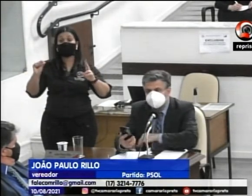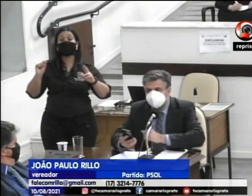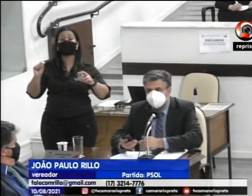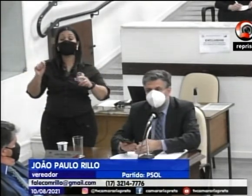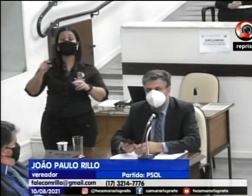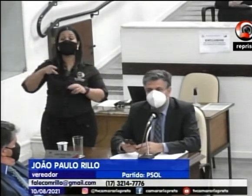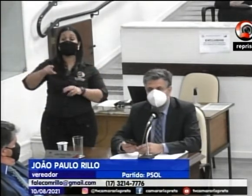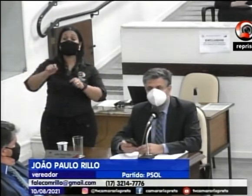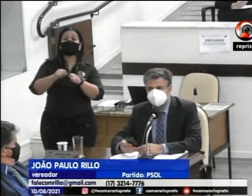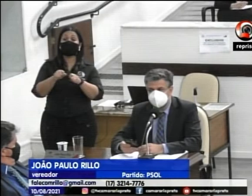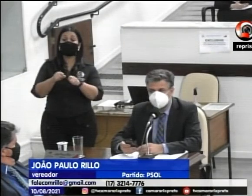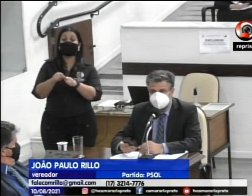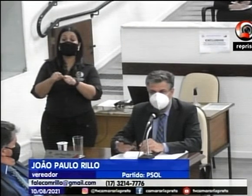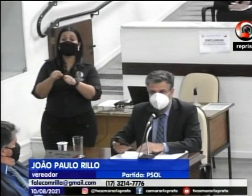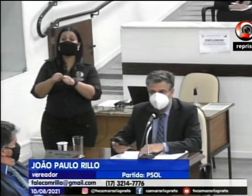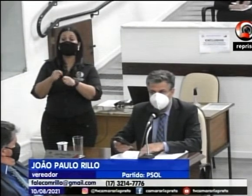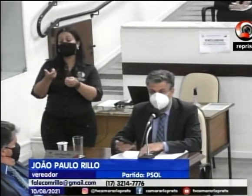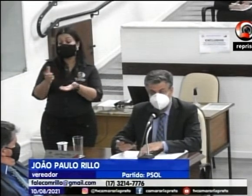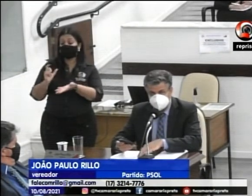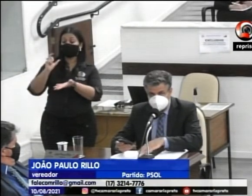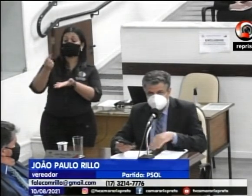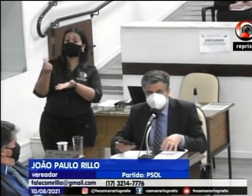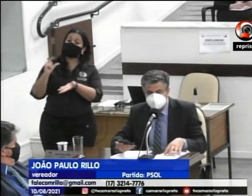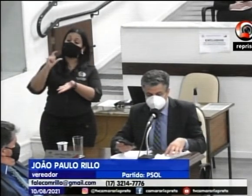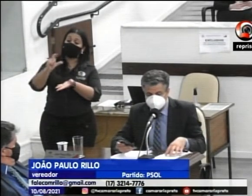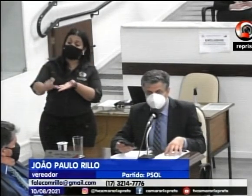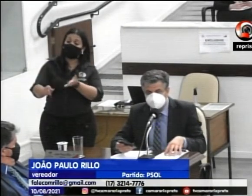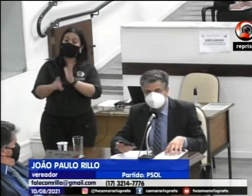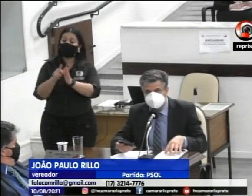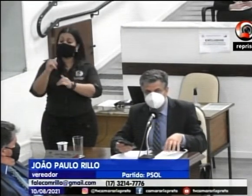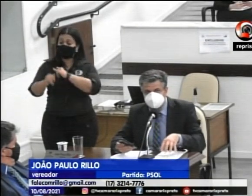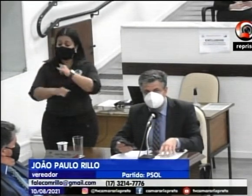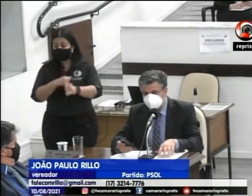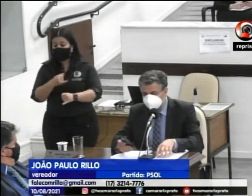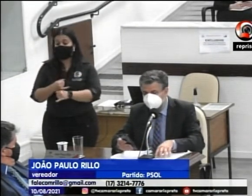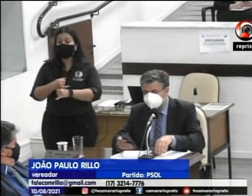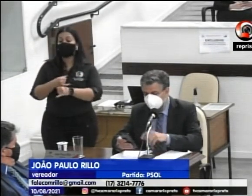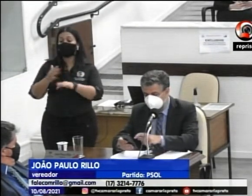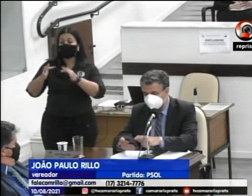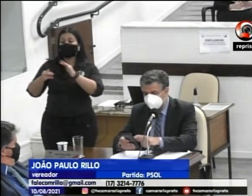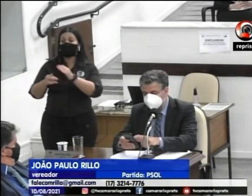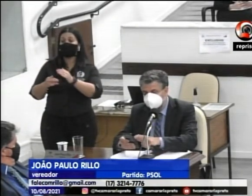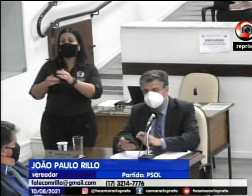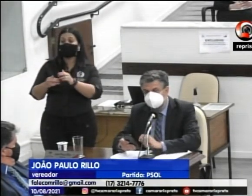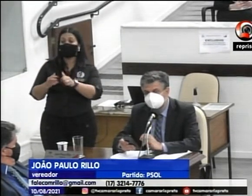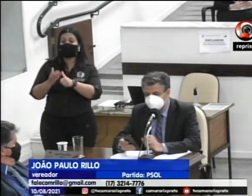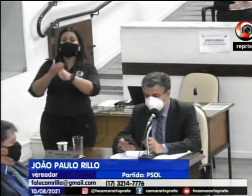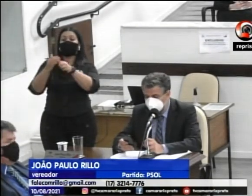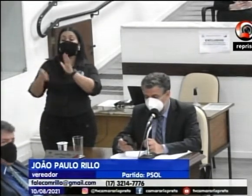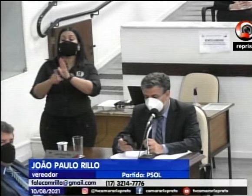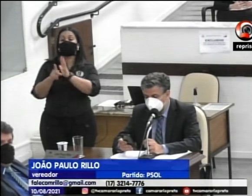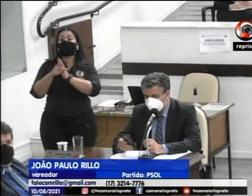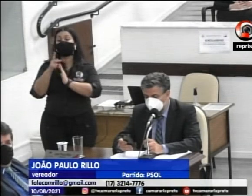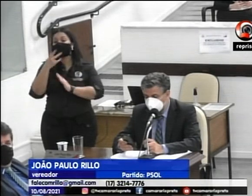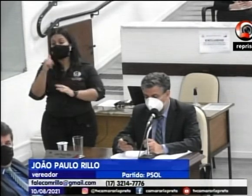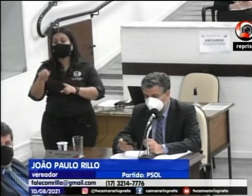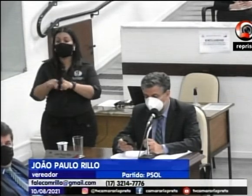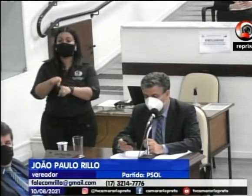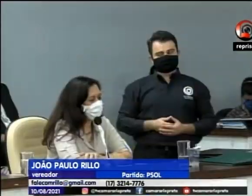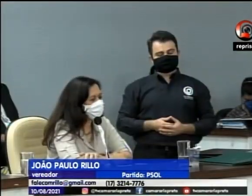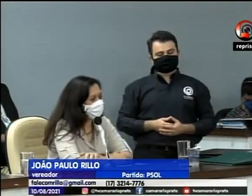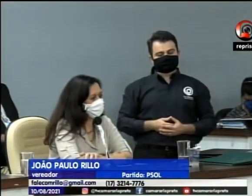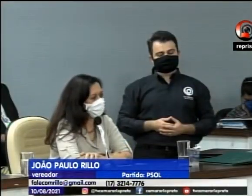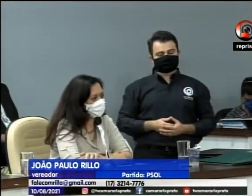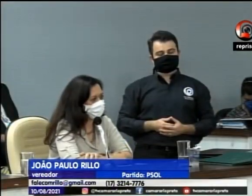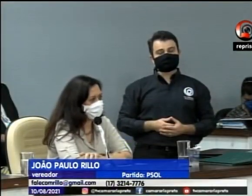foi feito investimento em internet, em tecnologia para os alunos e para os pais. Considerando a pesquisa que foi realizada